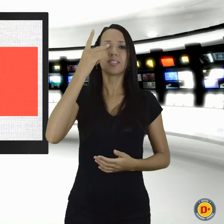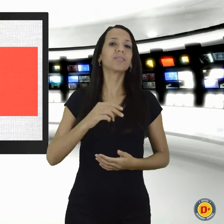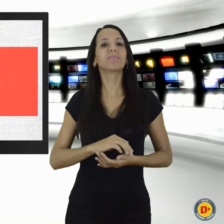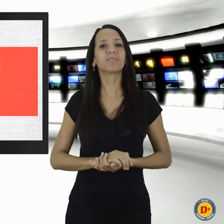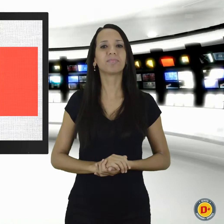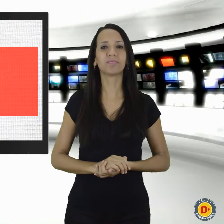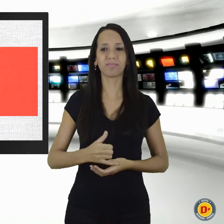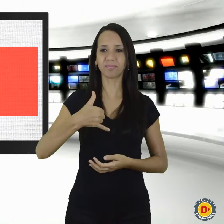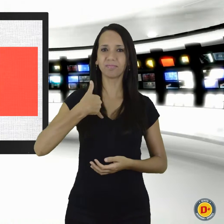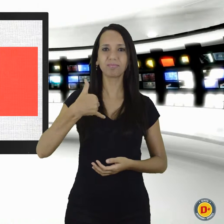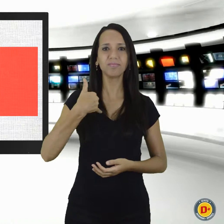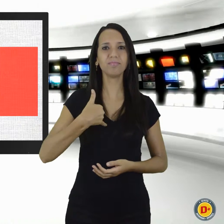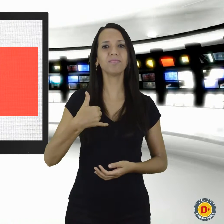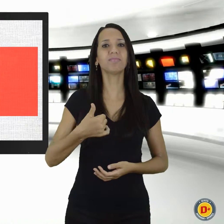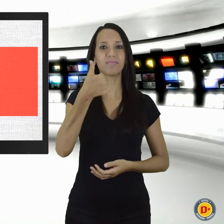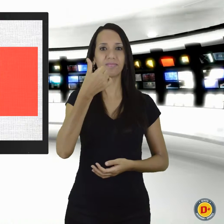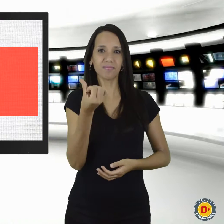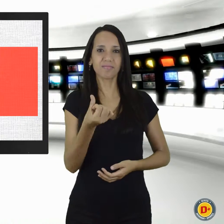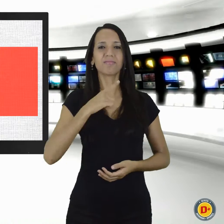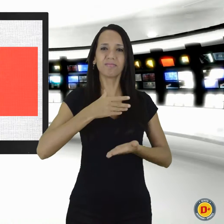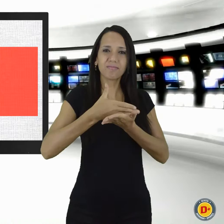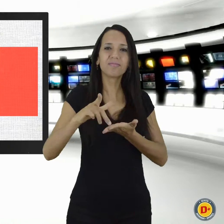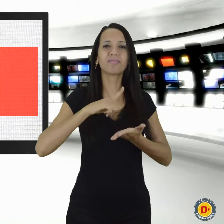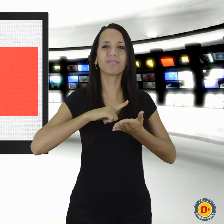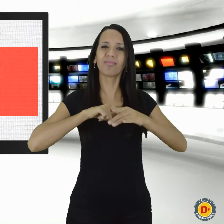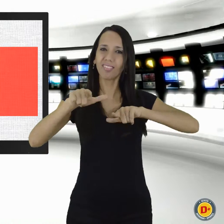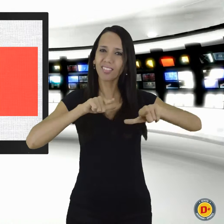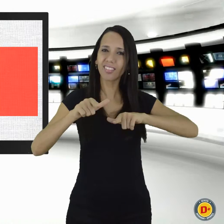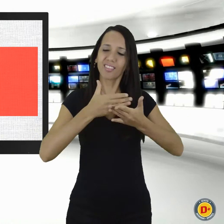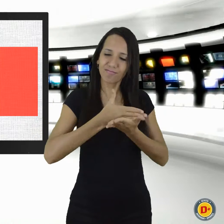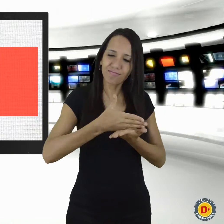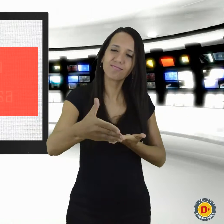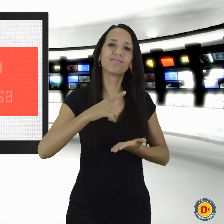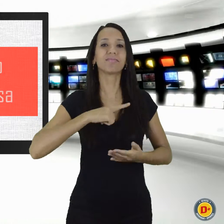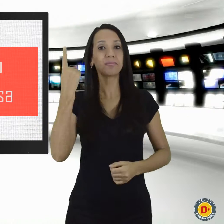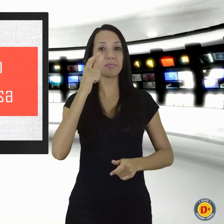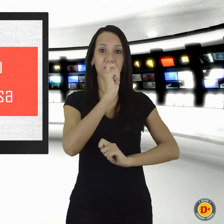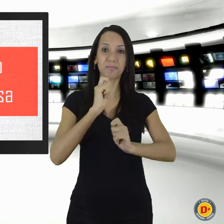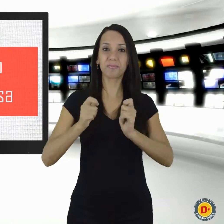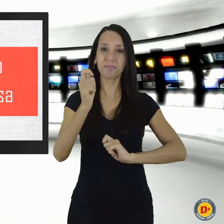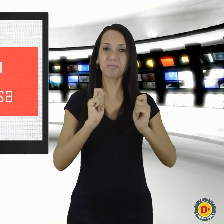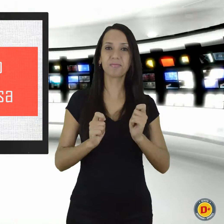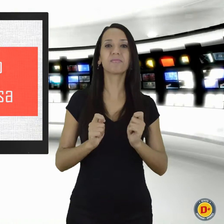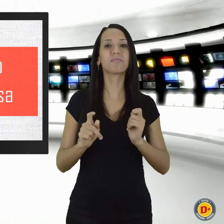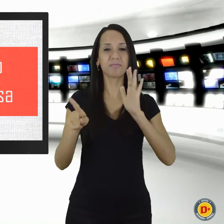anos, Dudé partiu para sua empreitada artística inicial. A primeira banda era de punk rock, típica